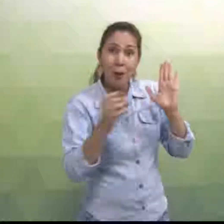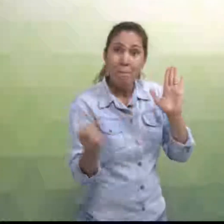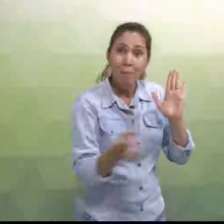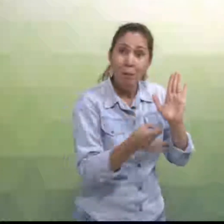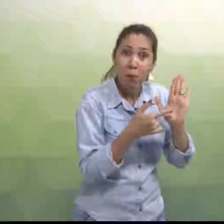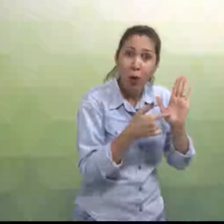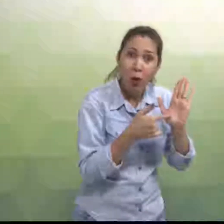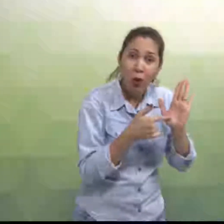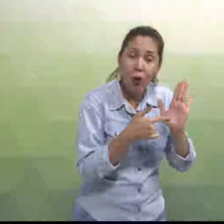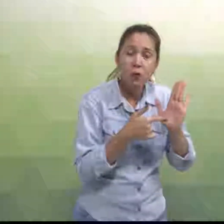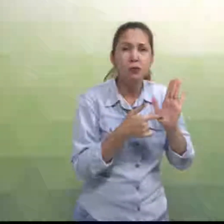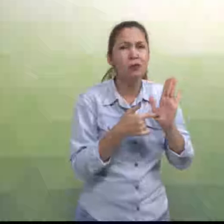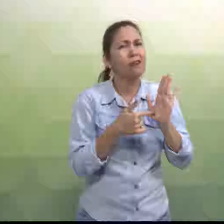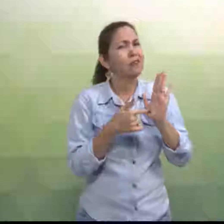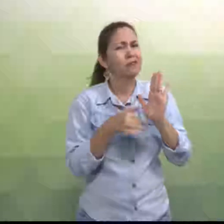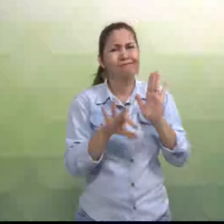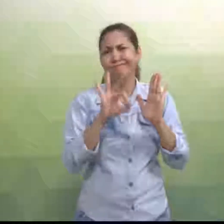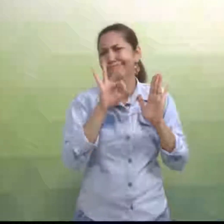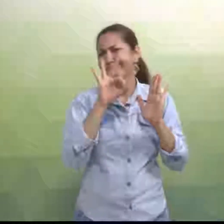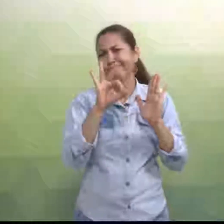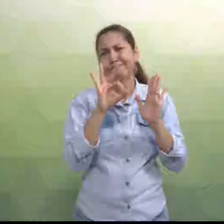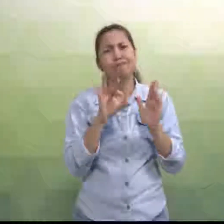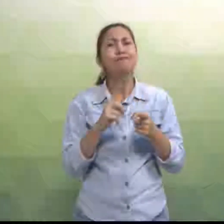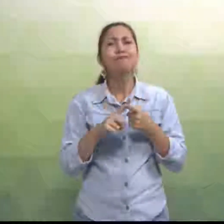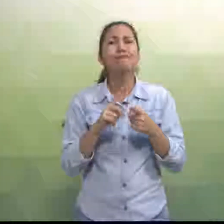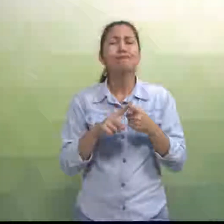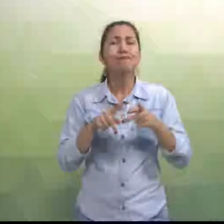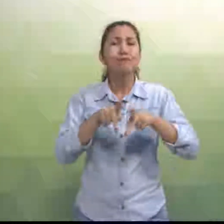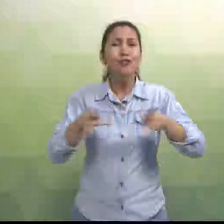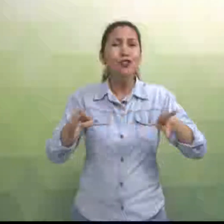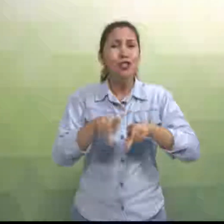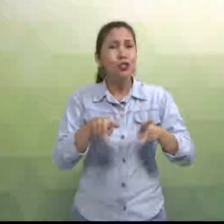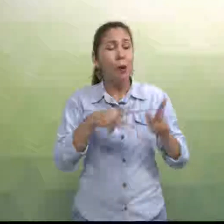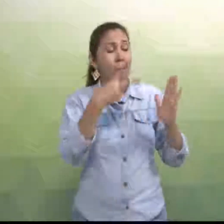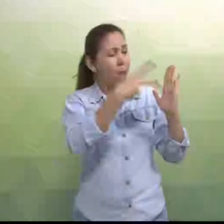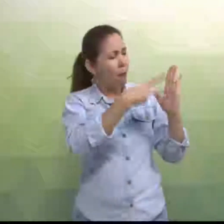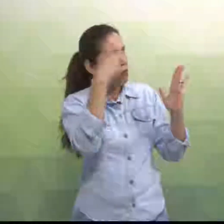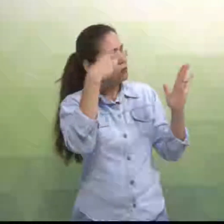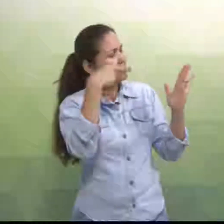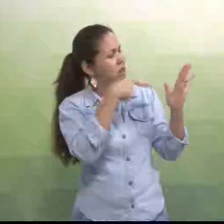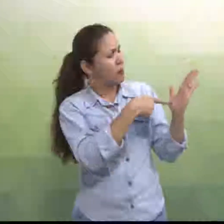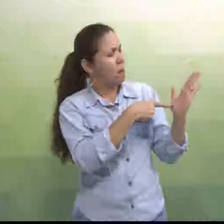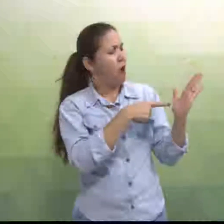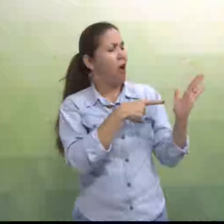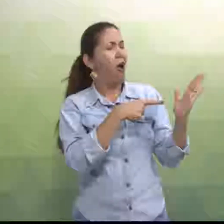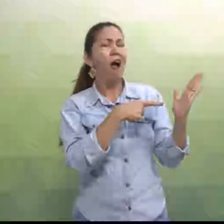o currículo, ficaria excelente. Por quê? Esse